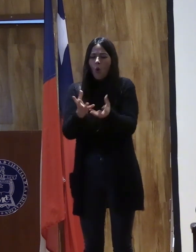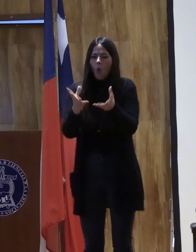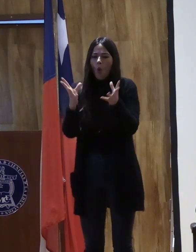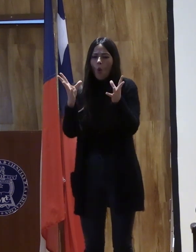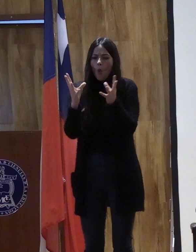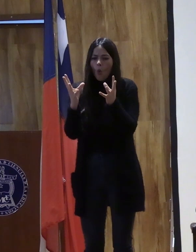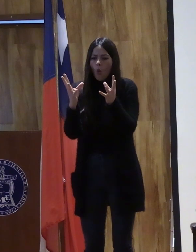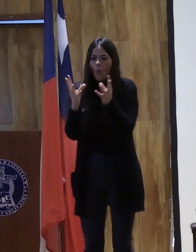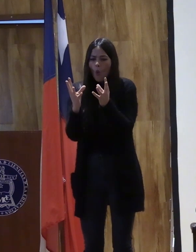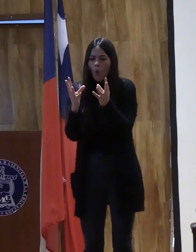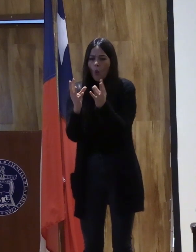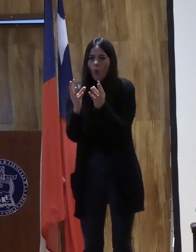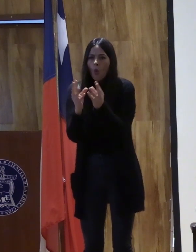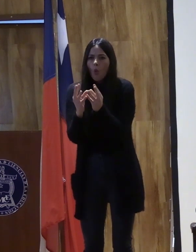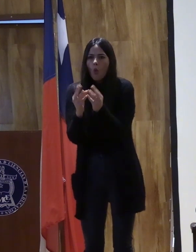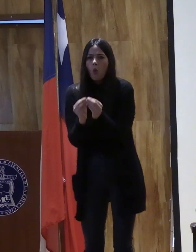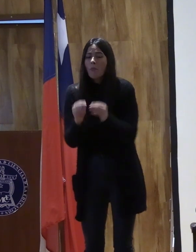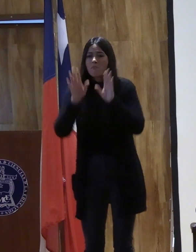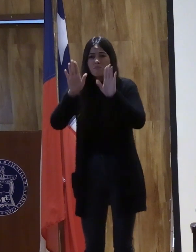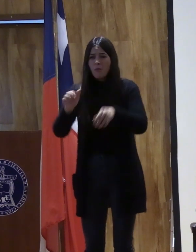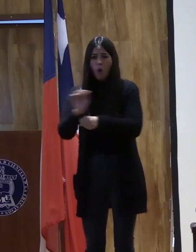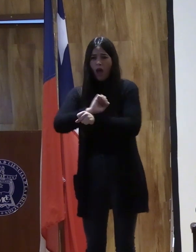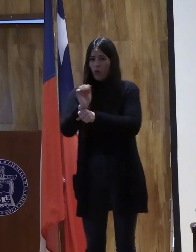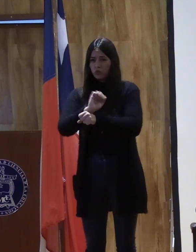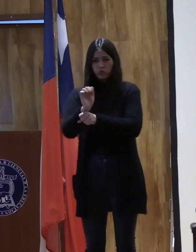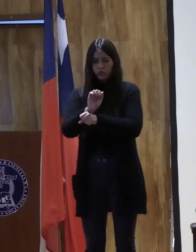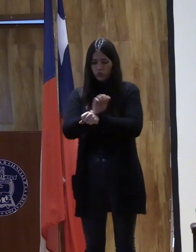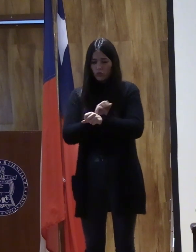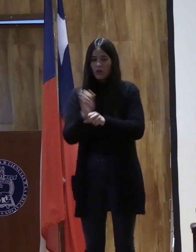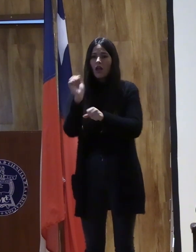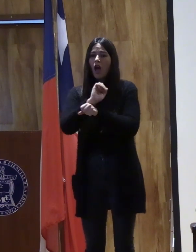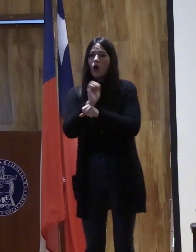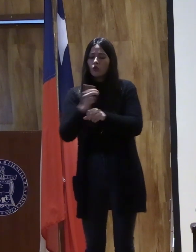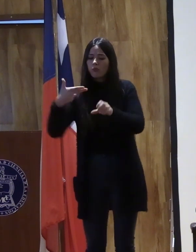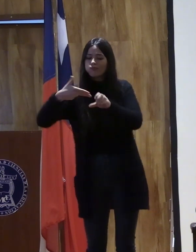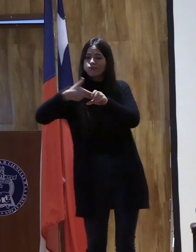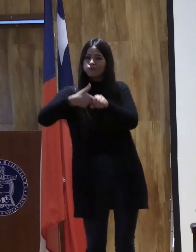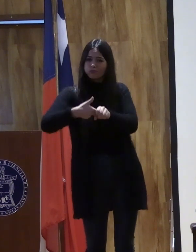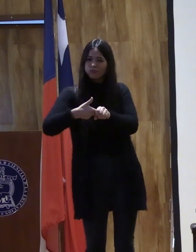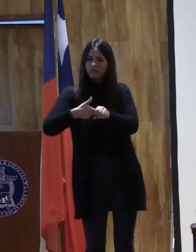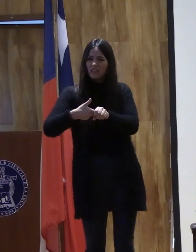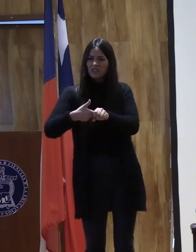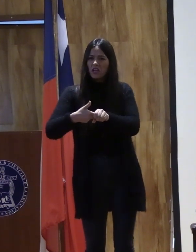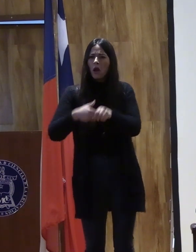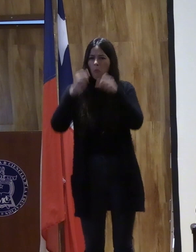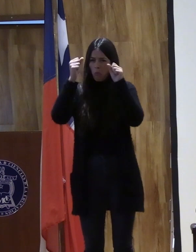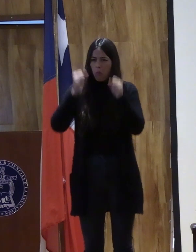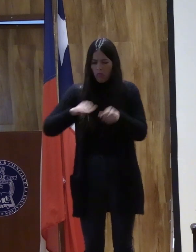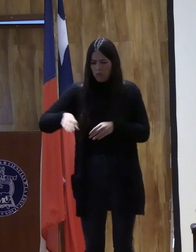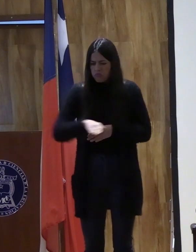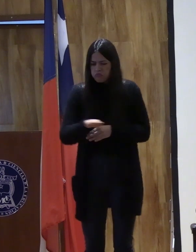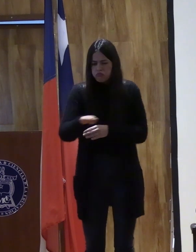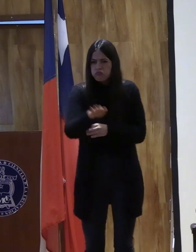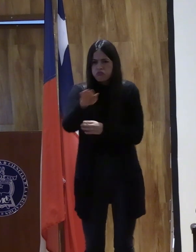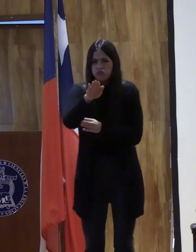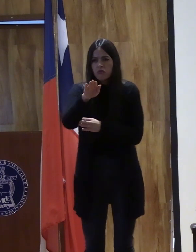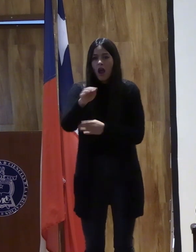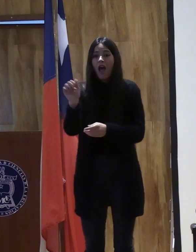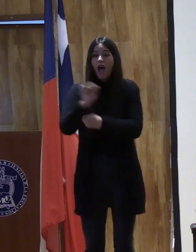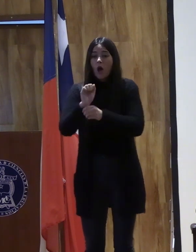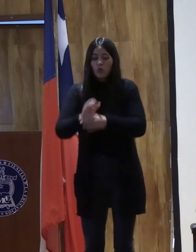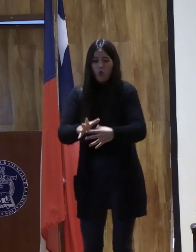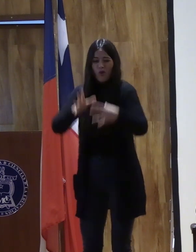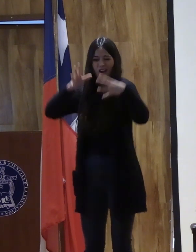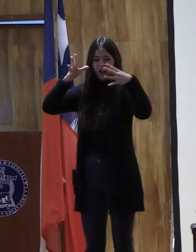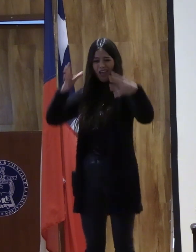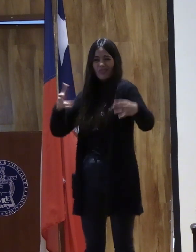locos. Esto es como los autos chicos, uno le echa 2 gotas de benzina y puede llegar a Puerto Montt. Los autos grandes, bueno, uno le